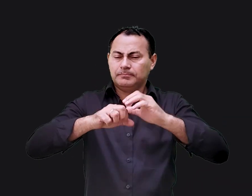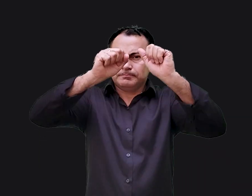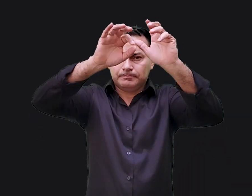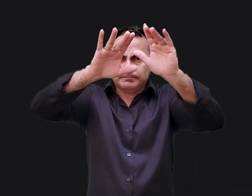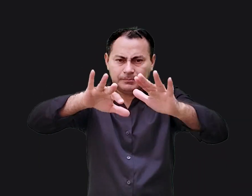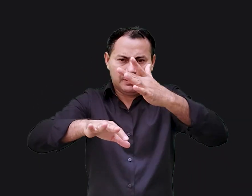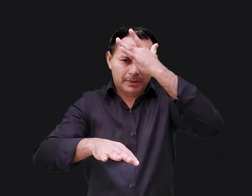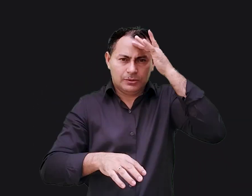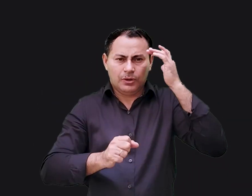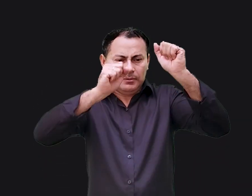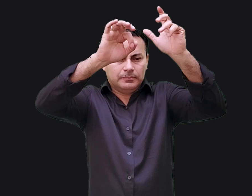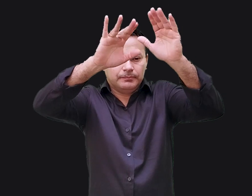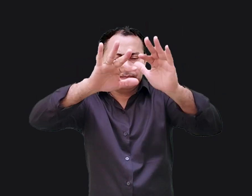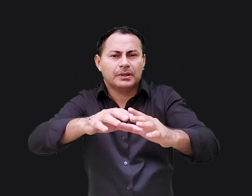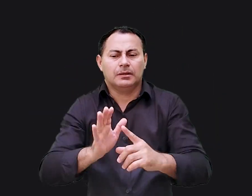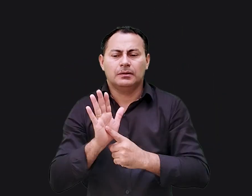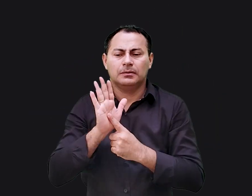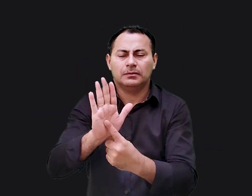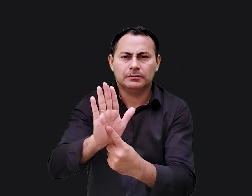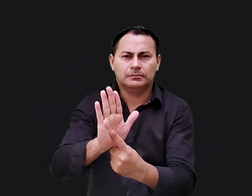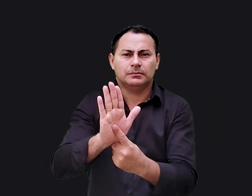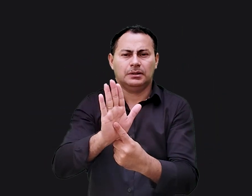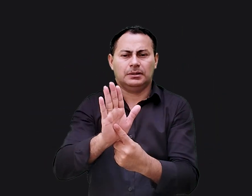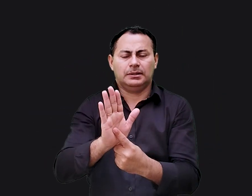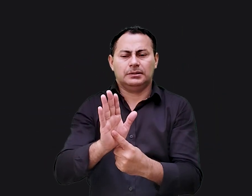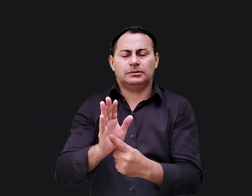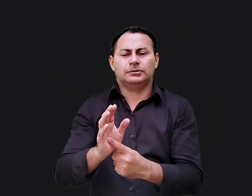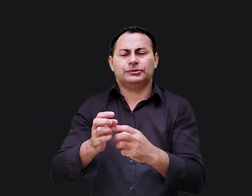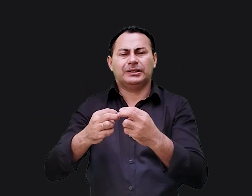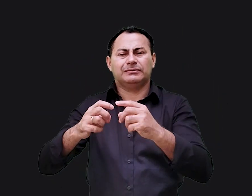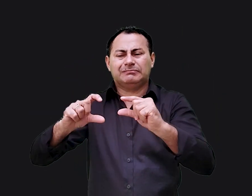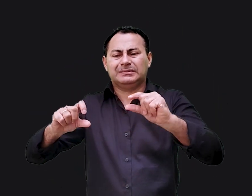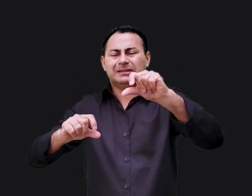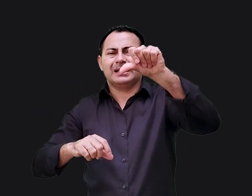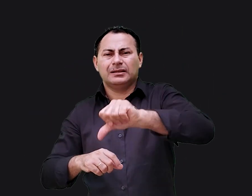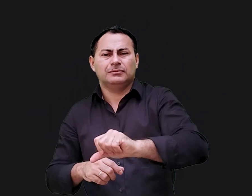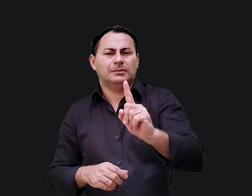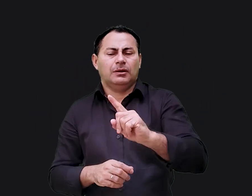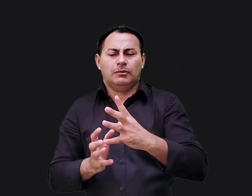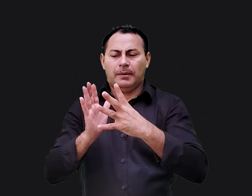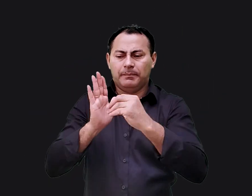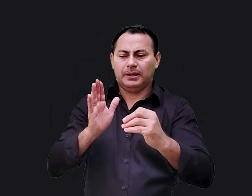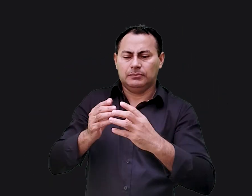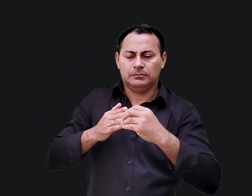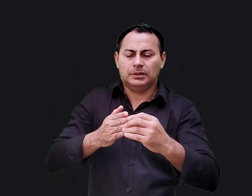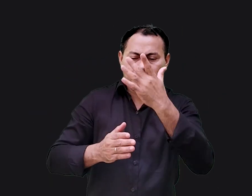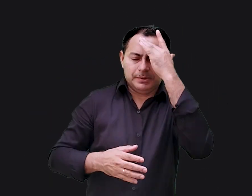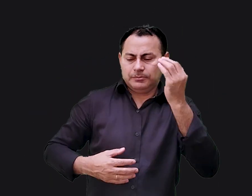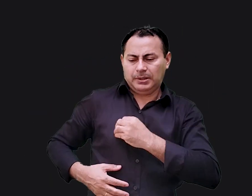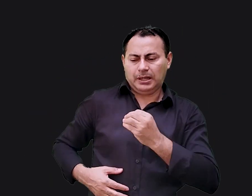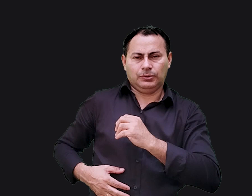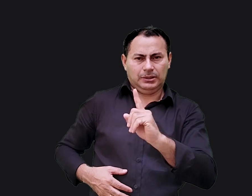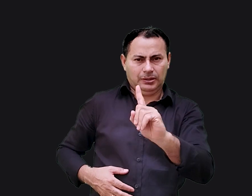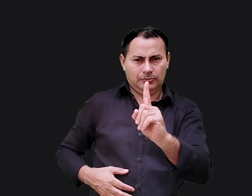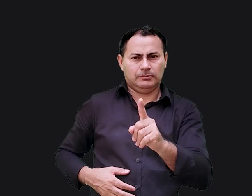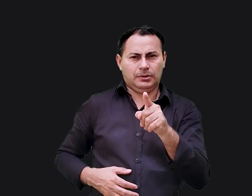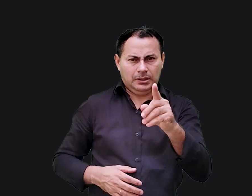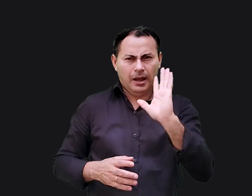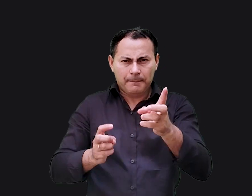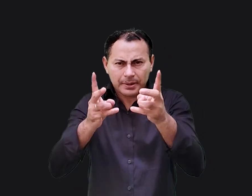maiores bênçãos desse homem abençoado é declarada com uma sentença negativa. Não imita a conduta dos pecadores. Você